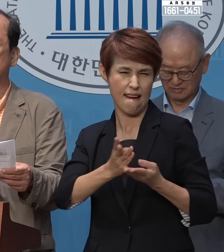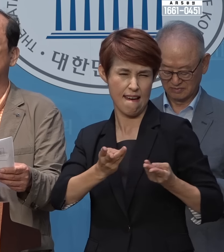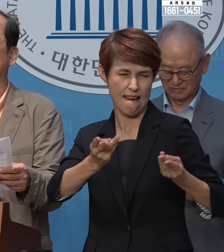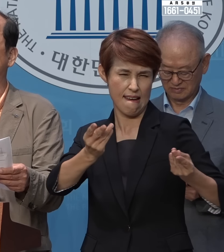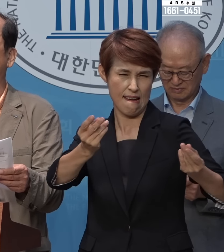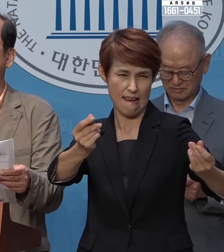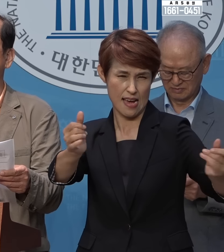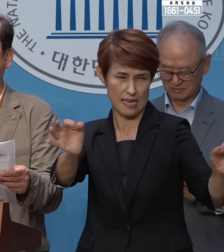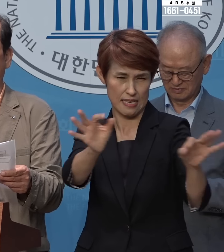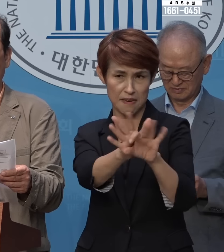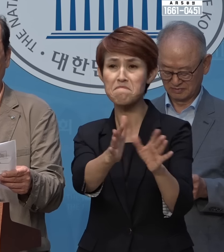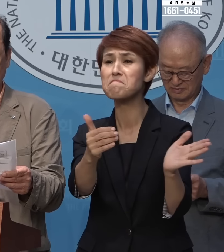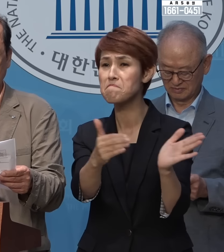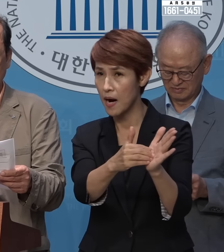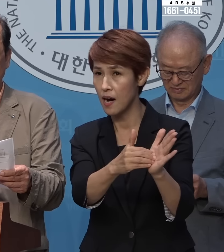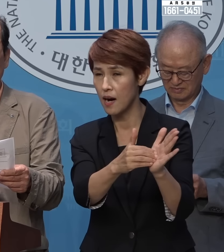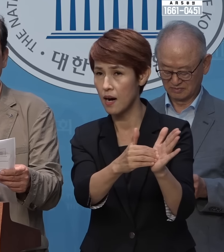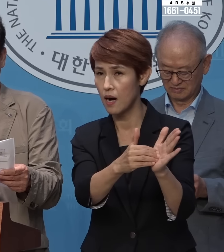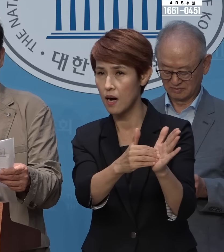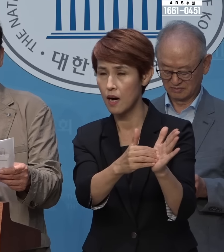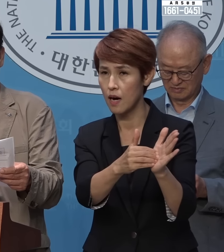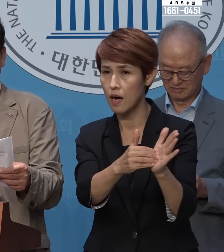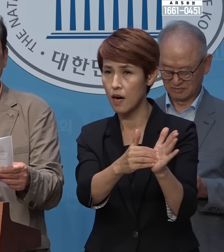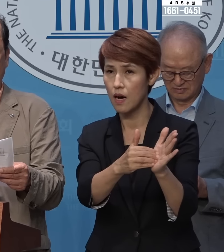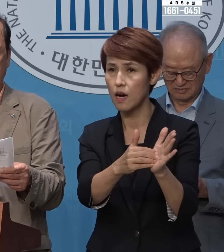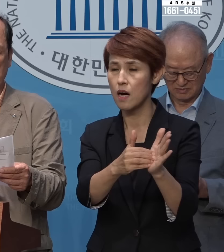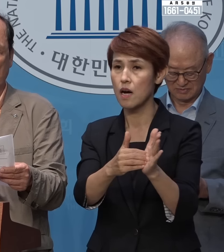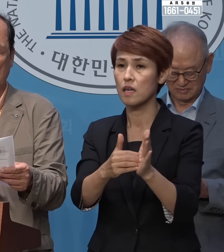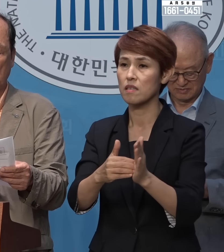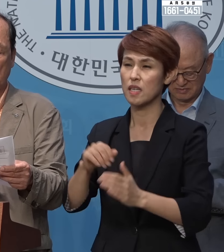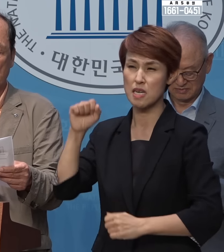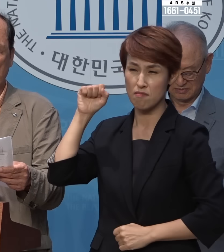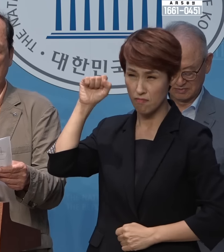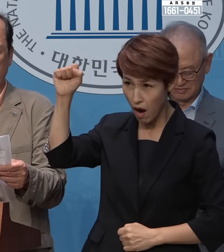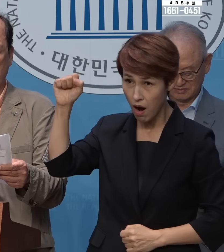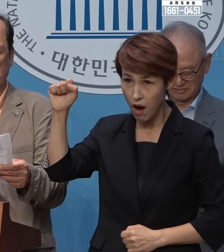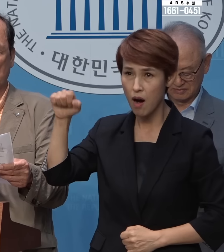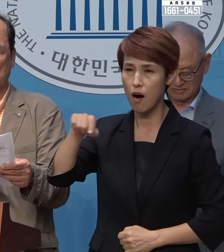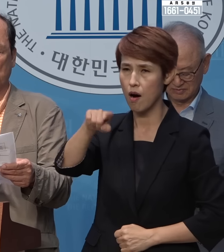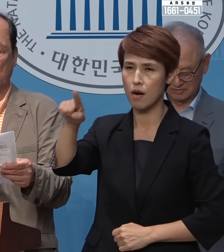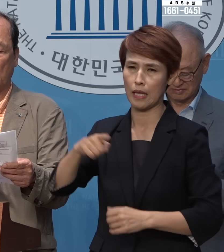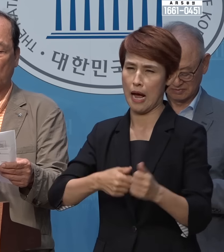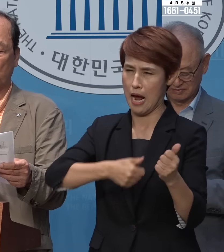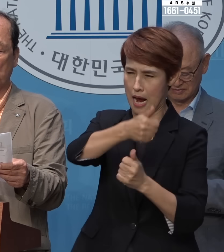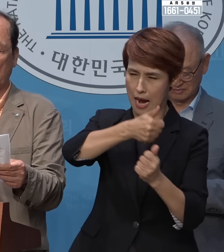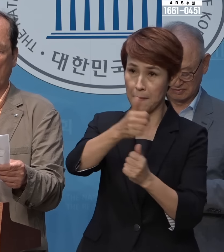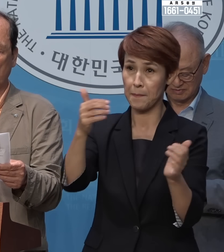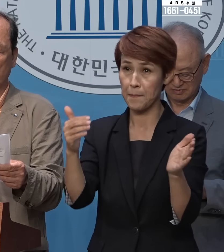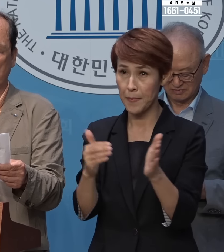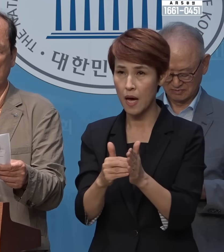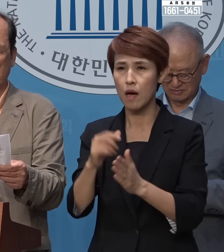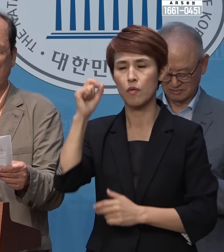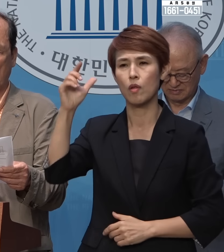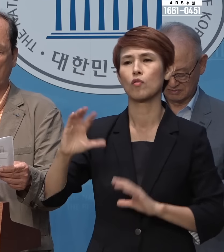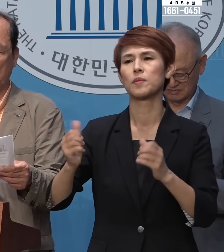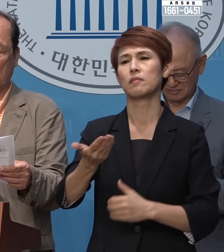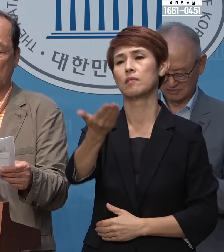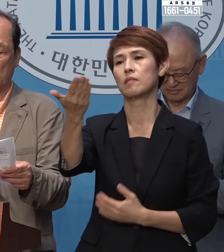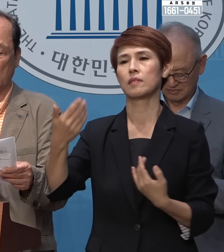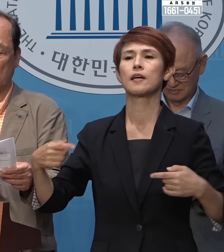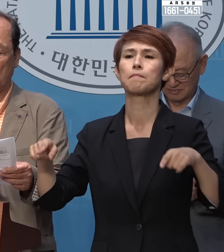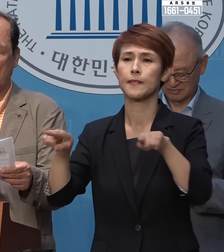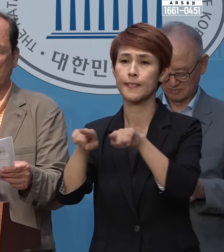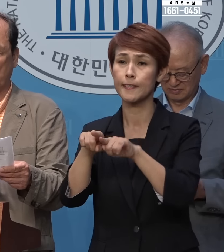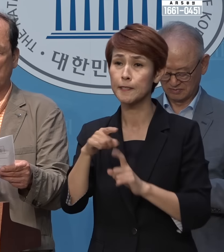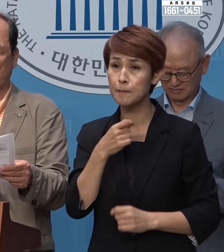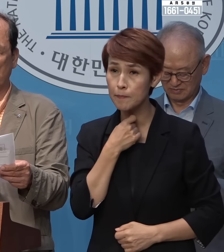권좌에서 끌어내려왔습니다. 그 모든 민주항쟁을 승리로 이끌었던 위대한 국민들과